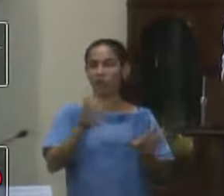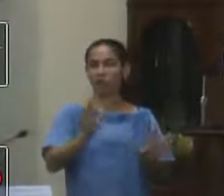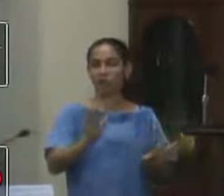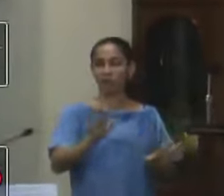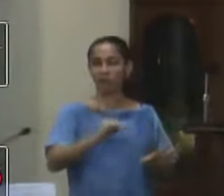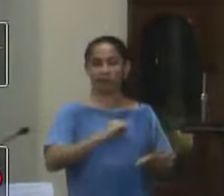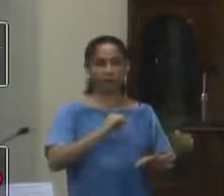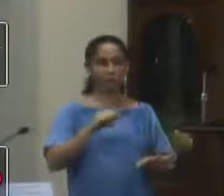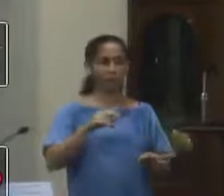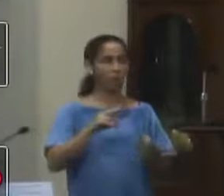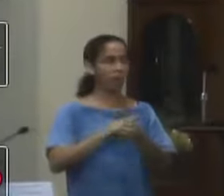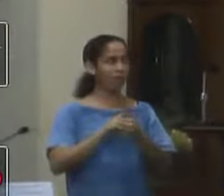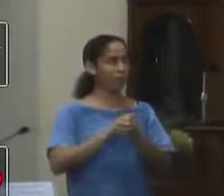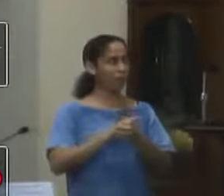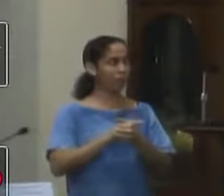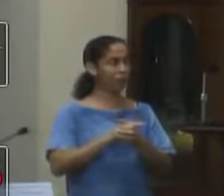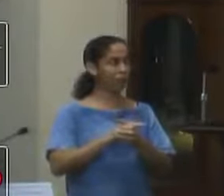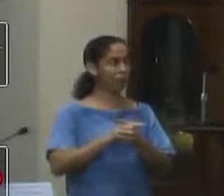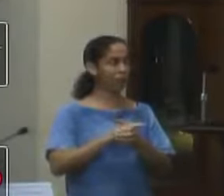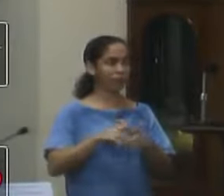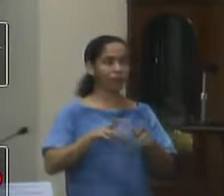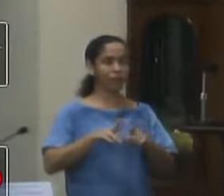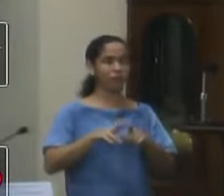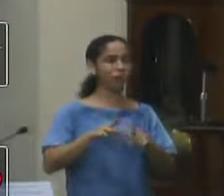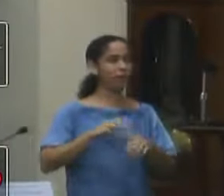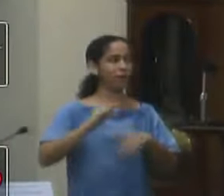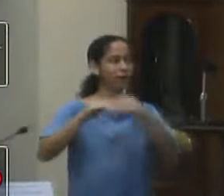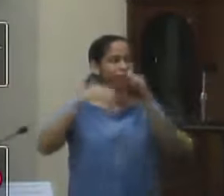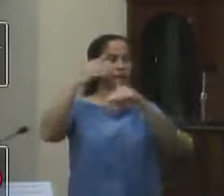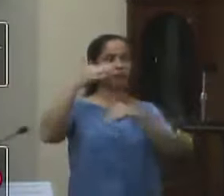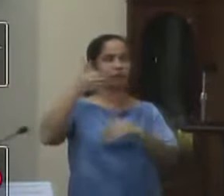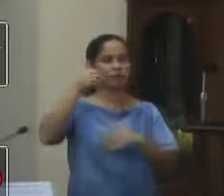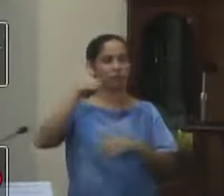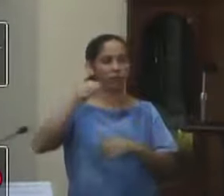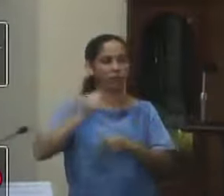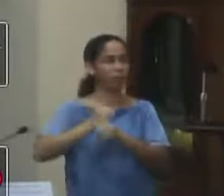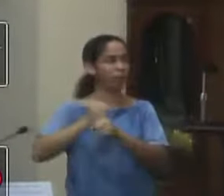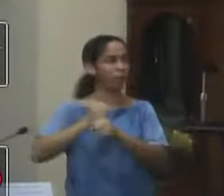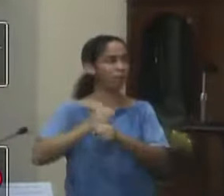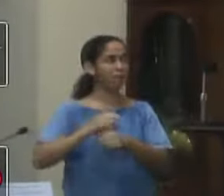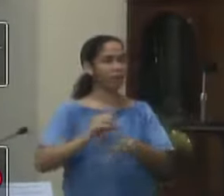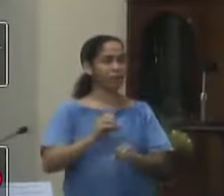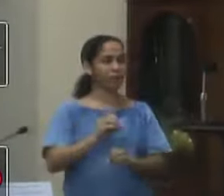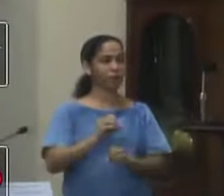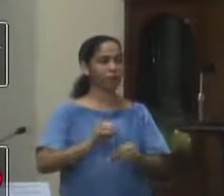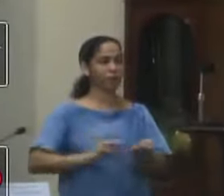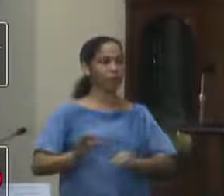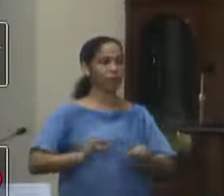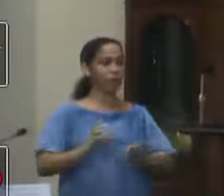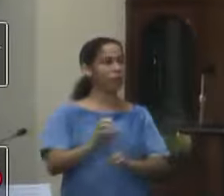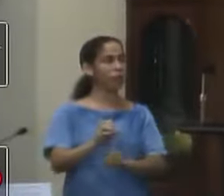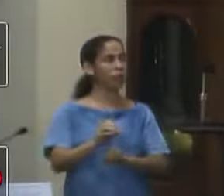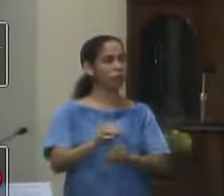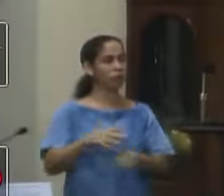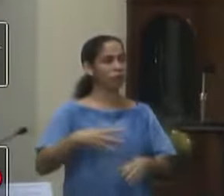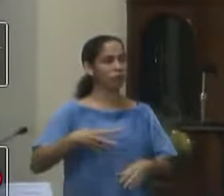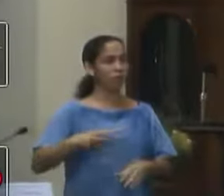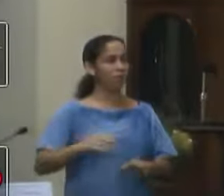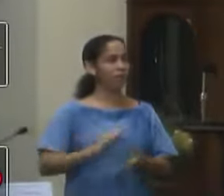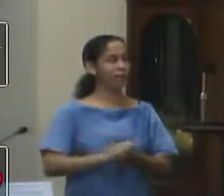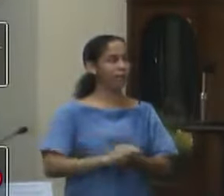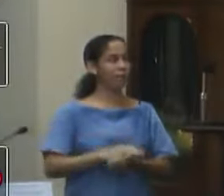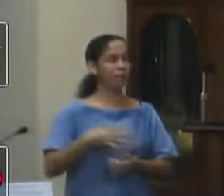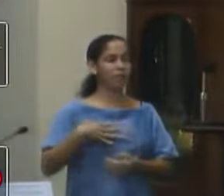Se Valença, se Deus quiser, Michele, daqui a 10 anos, com programas educacionais, com seu filho,